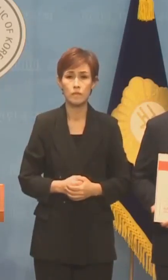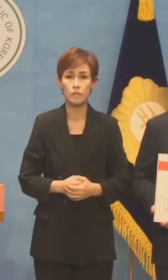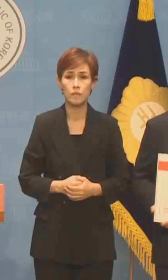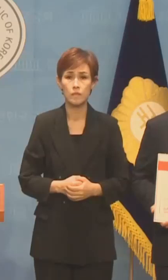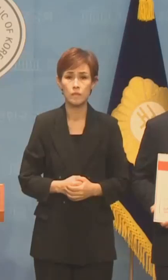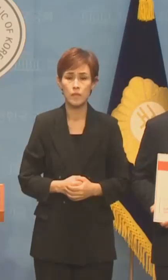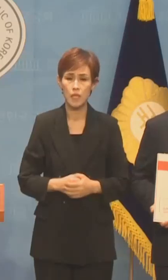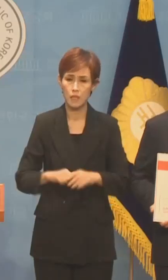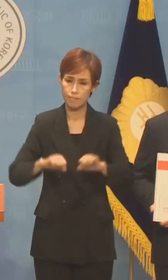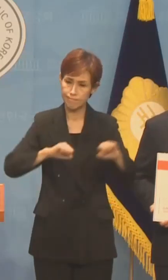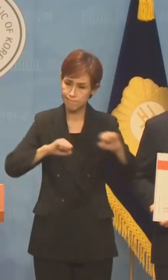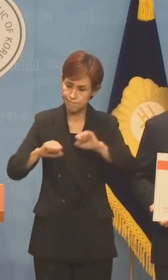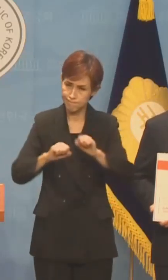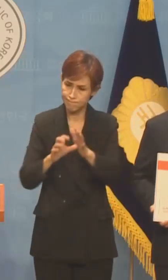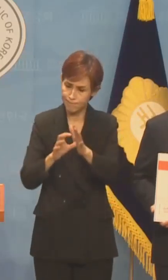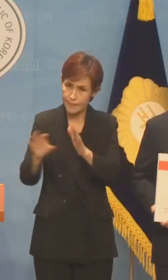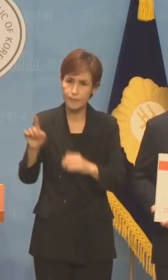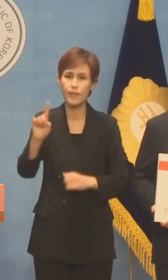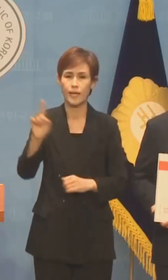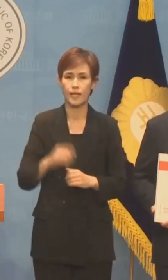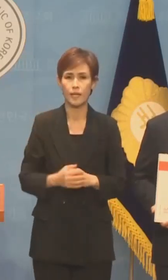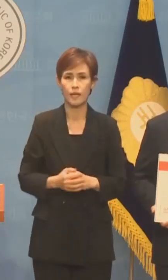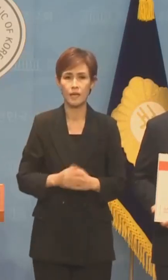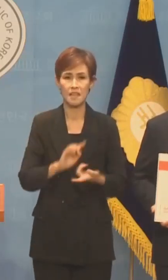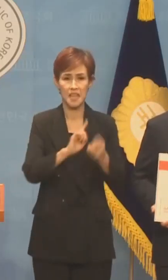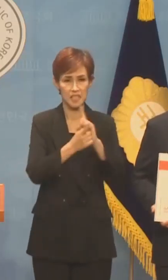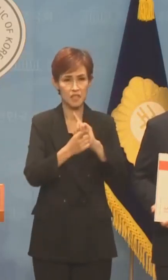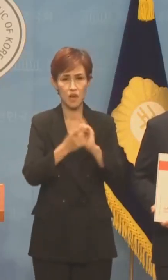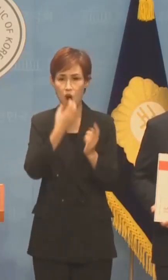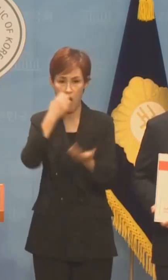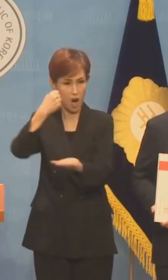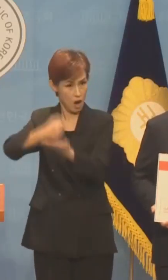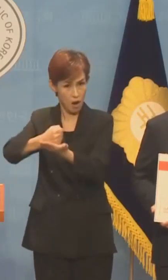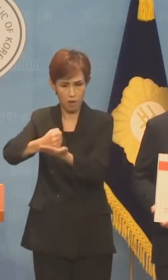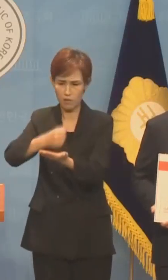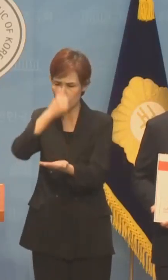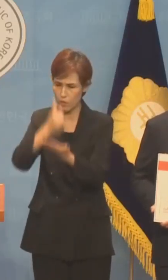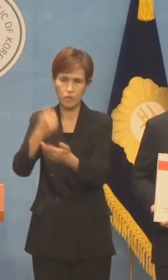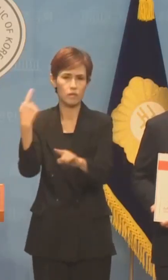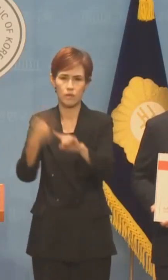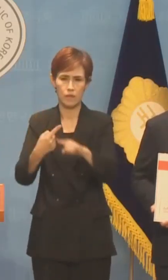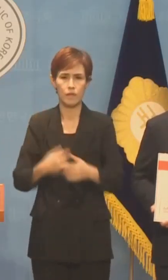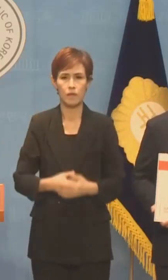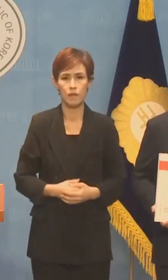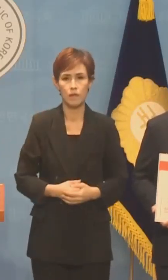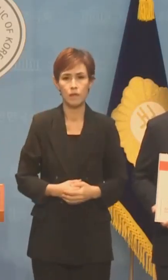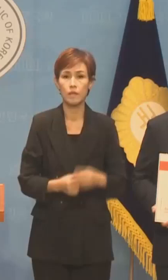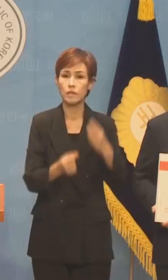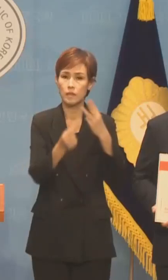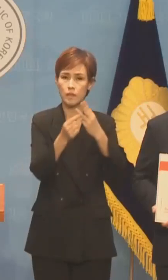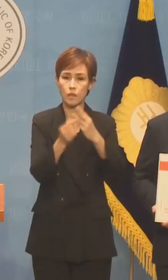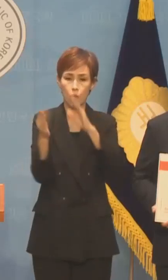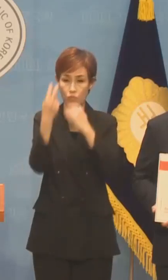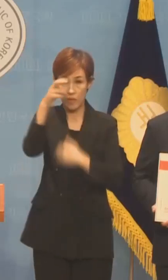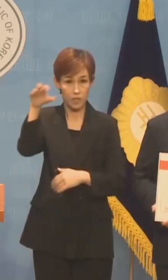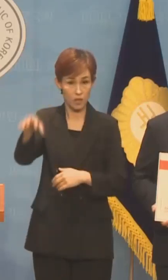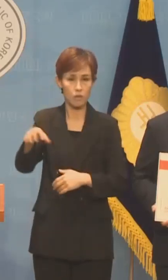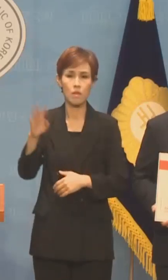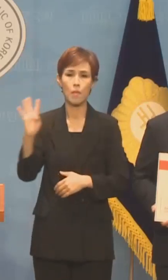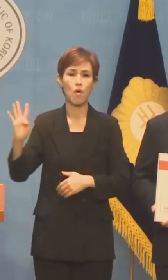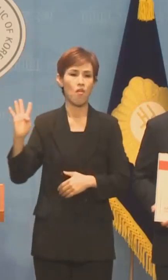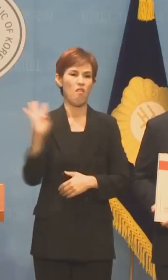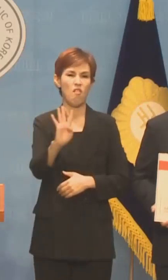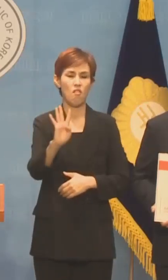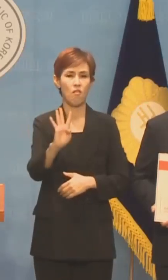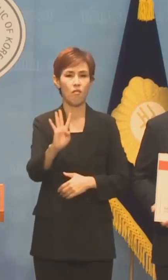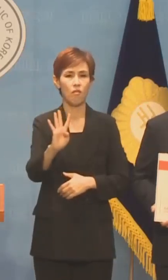일을 그런 식으로 합니까? 대리 날인 자체가 범죄 행위입니다. 셋째, 공수처는 4명이나